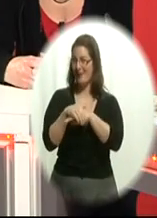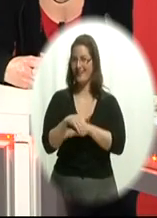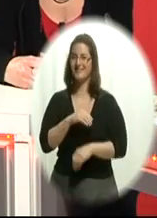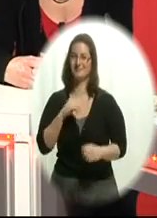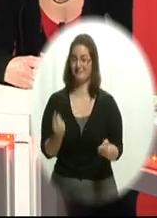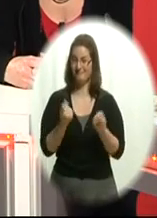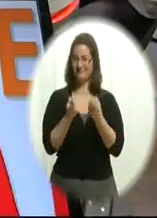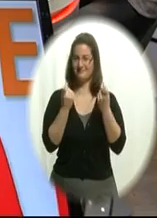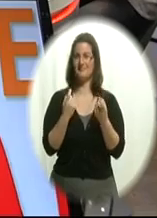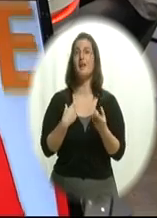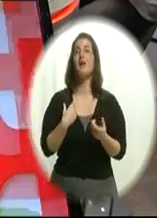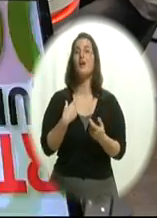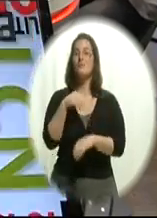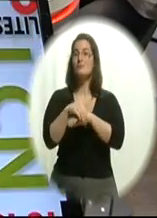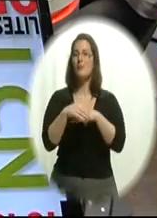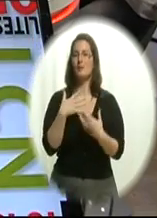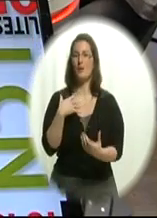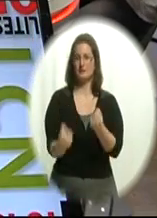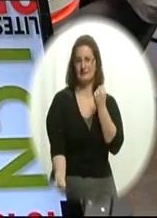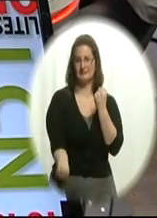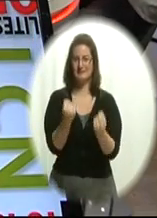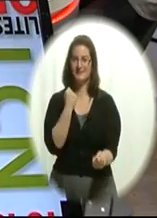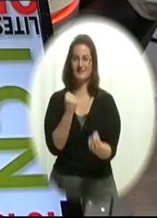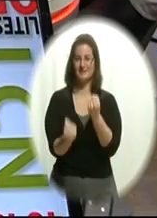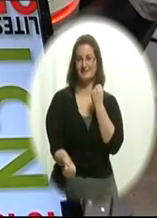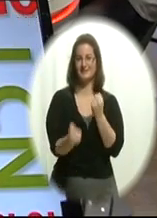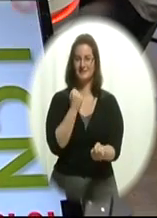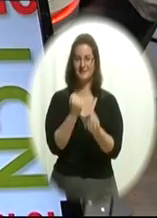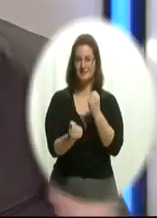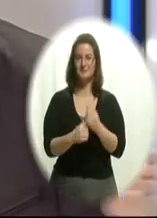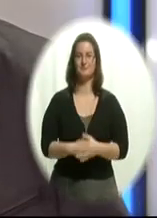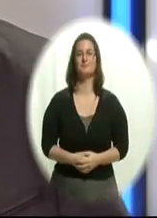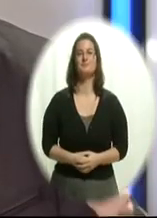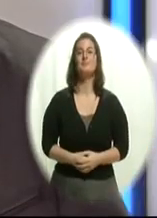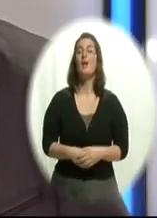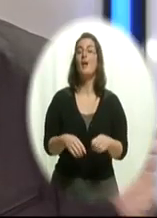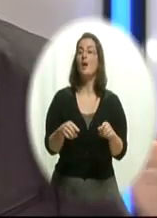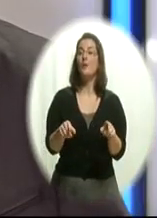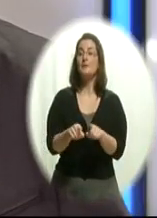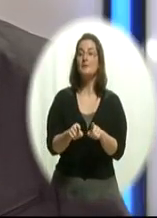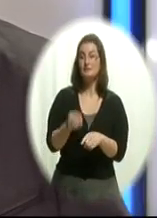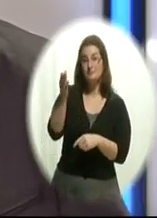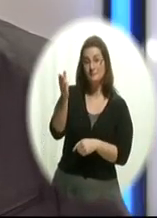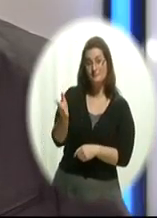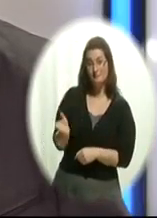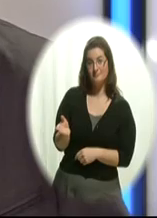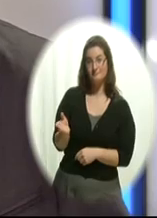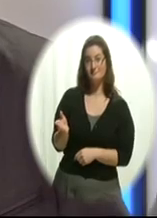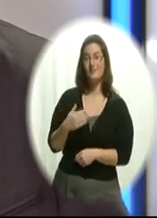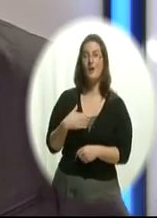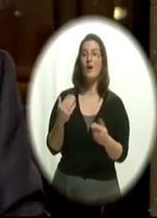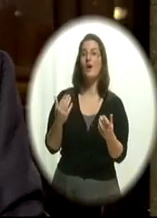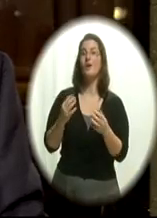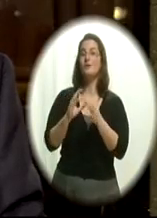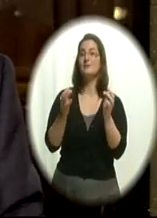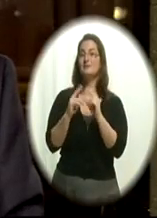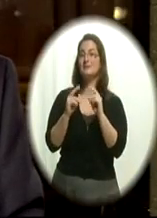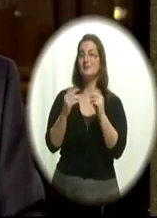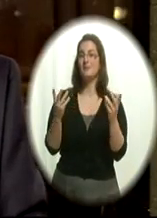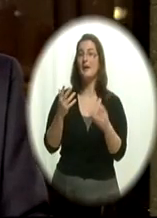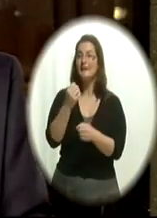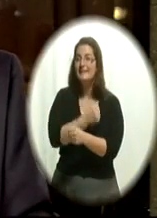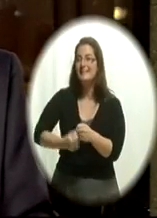On va travailler les bras avec des élastiques notamment. Et notre ami Julien Duponchel qui nous a préparé une chronique assez surprenante. Made in Normandie. Made